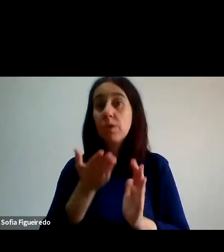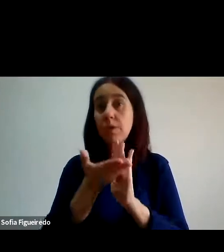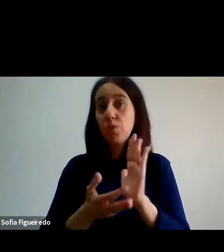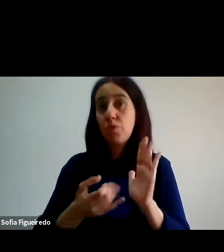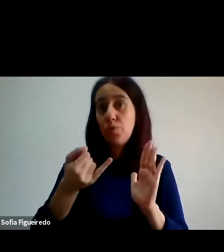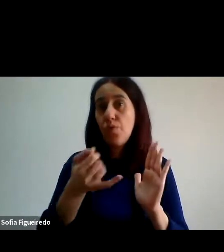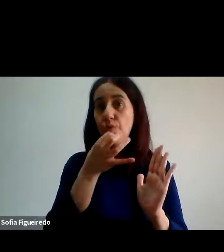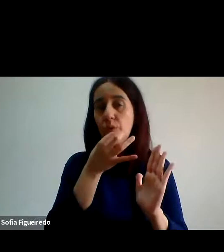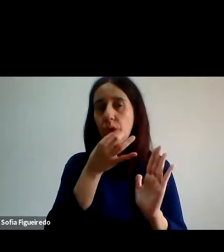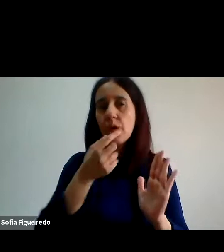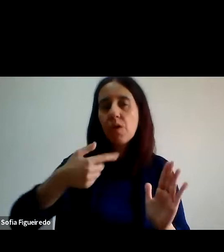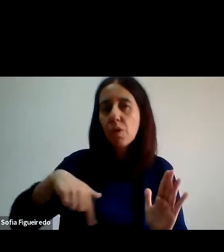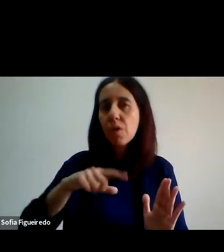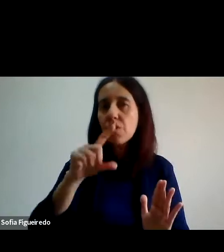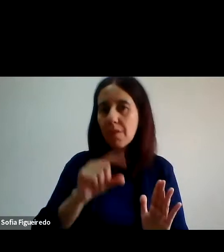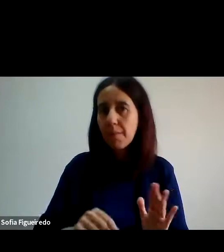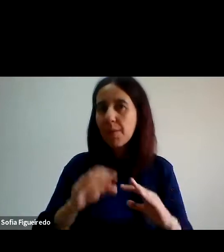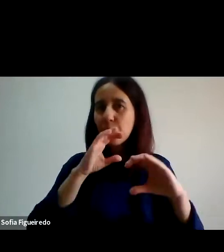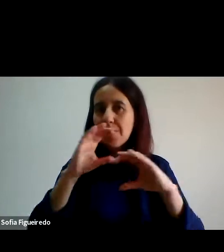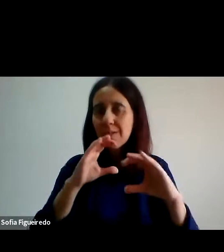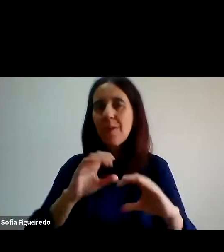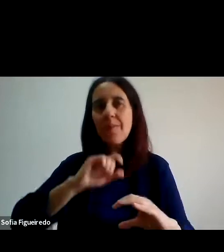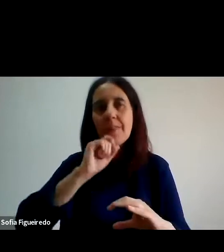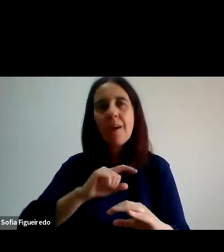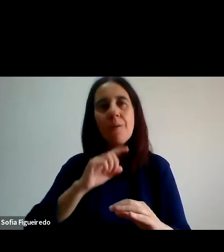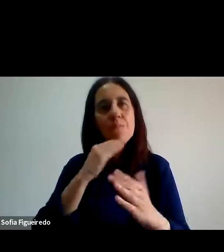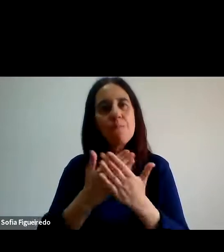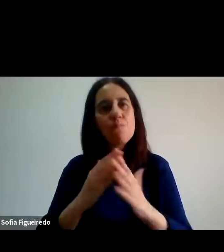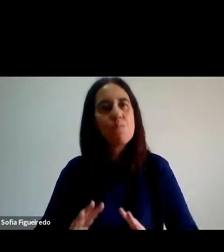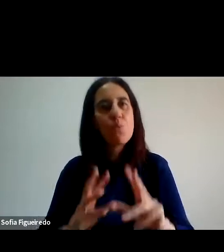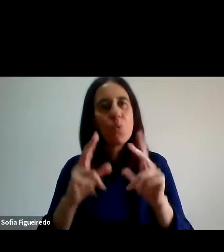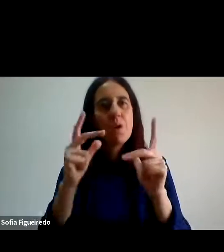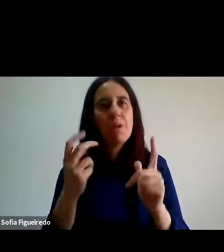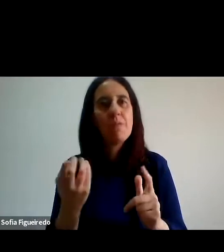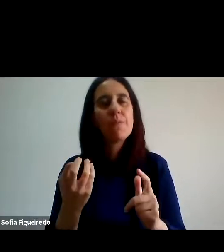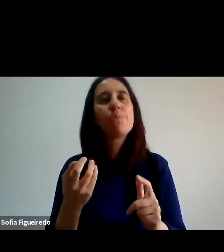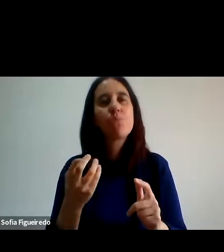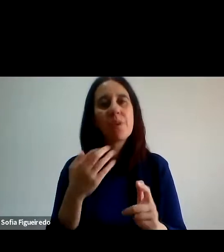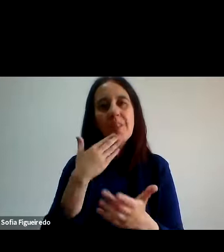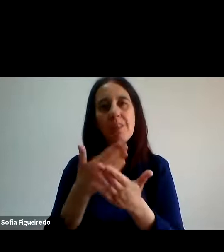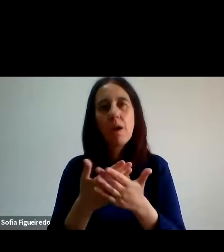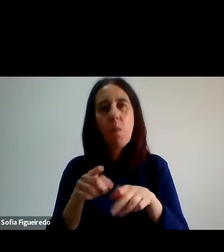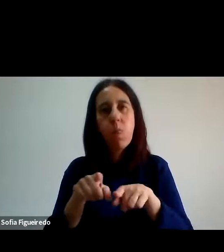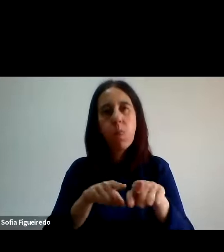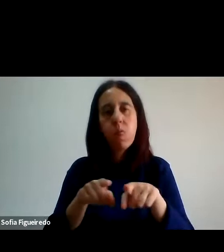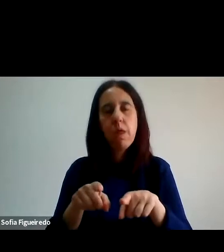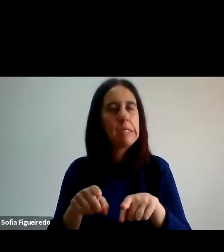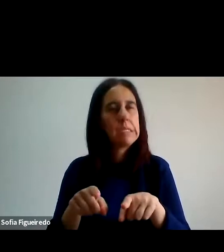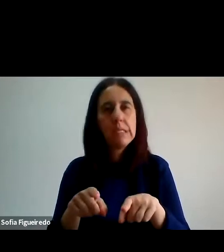falar, que nós também, através da comunicação, podemos melhorar precisamente para não criar este desfazamento